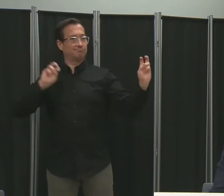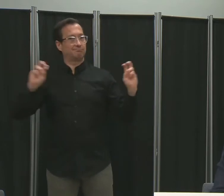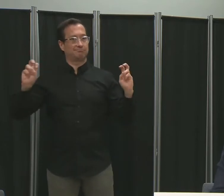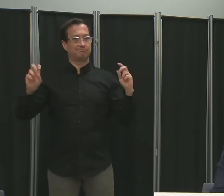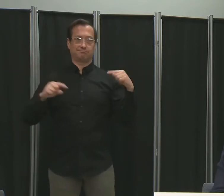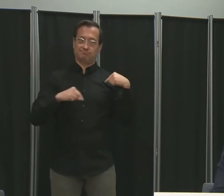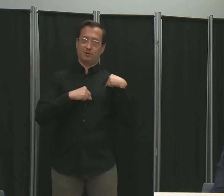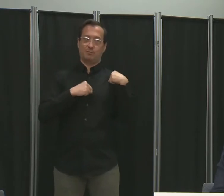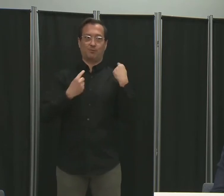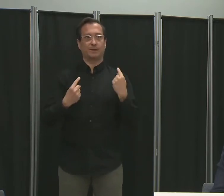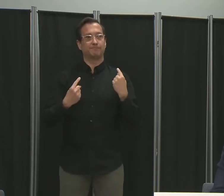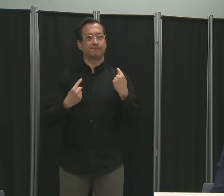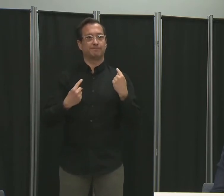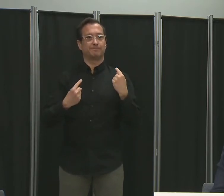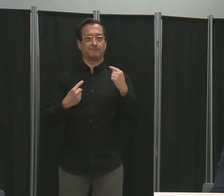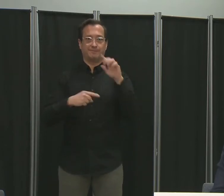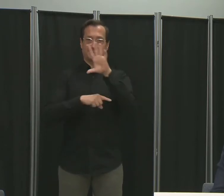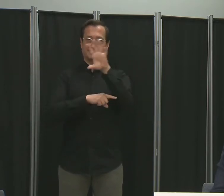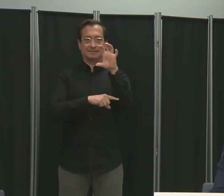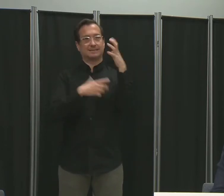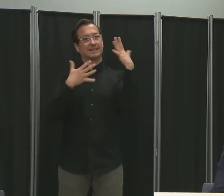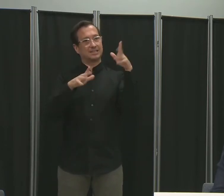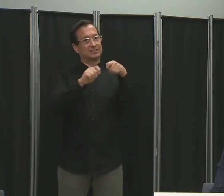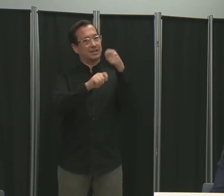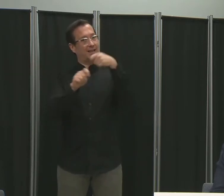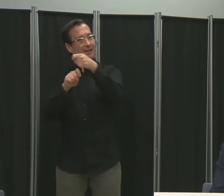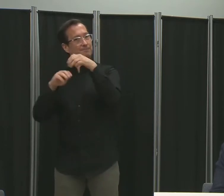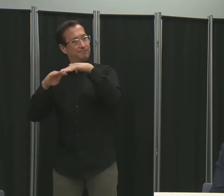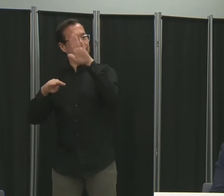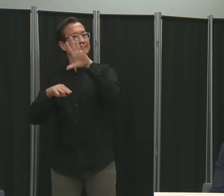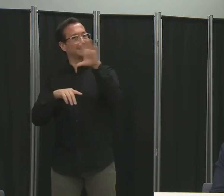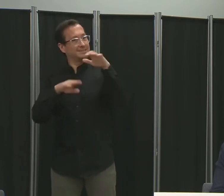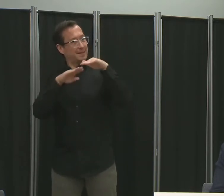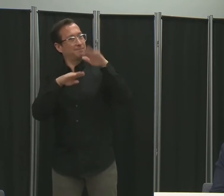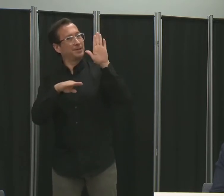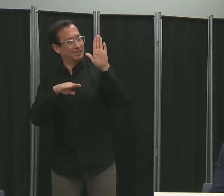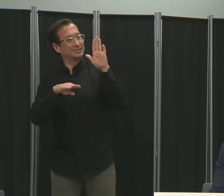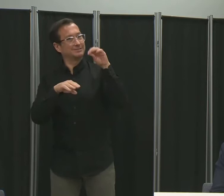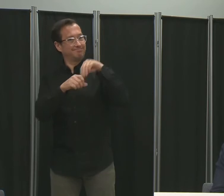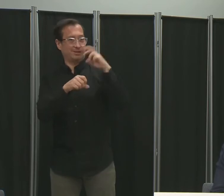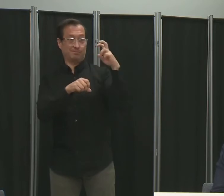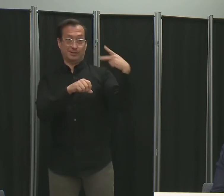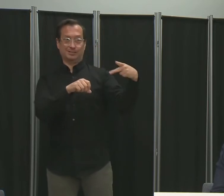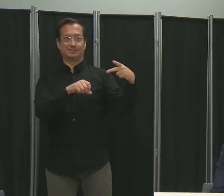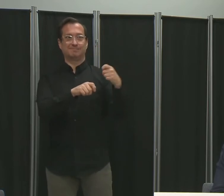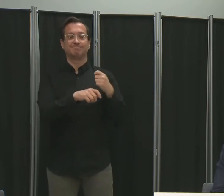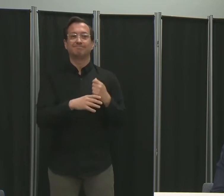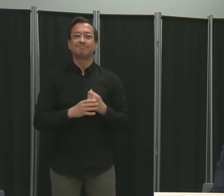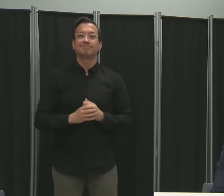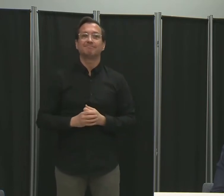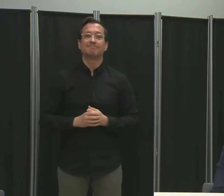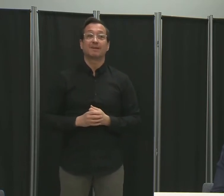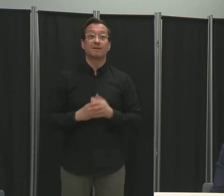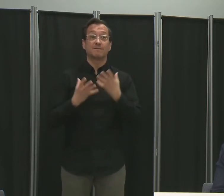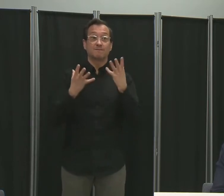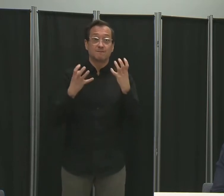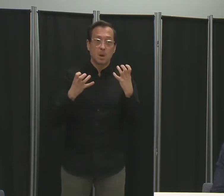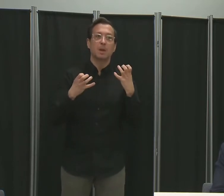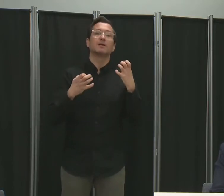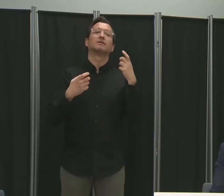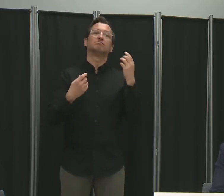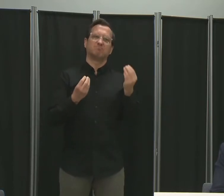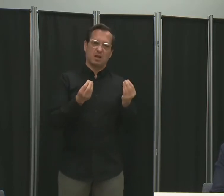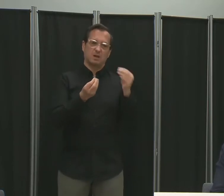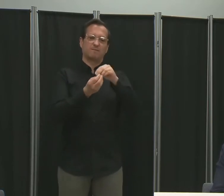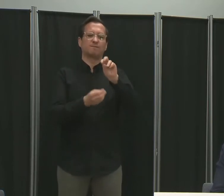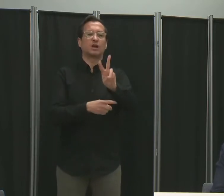plus de 500 prélèvements qui se sont fait via ses unités mobiles là et on compte en avoir cinq d'ici la fin de la semaine des